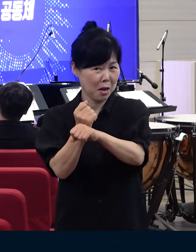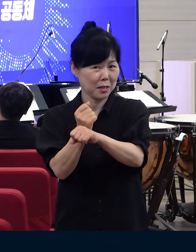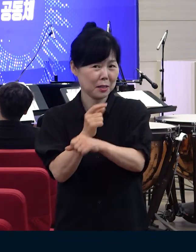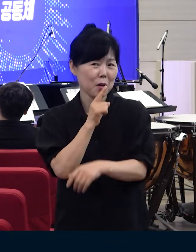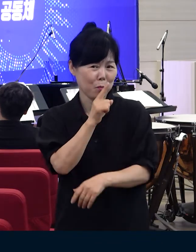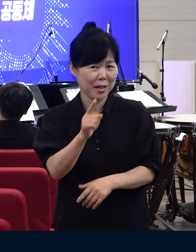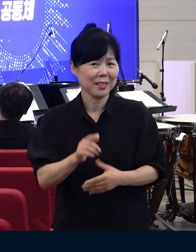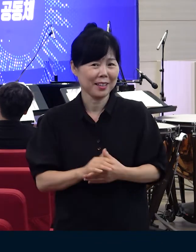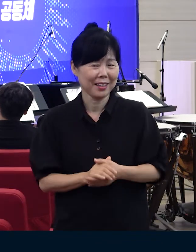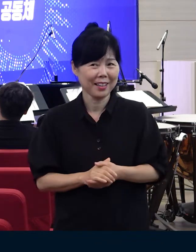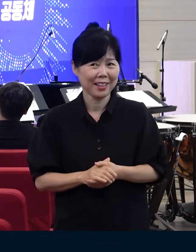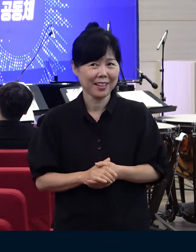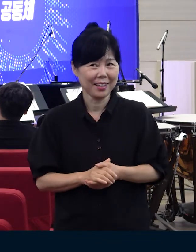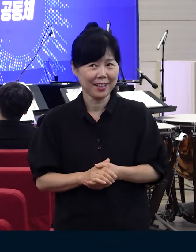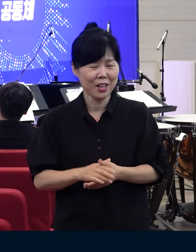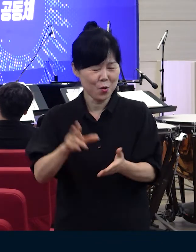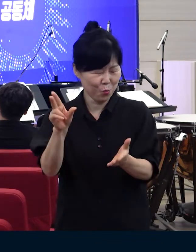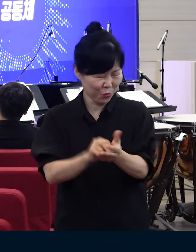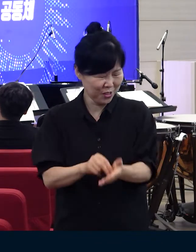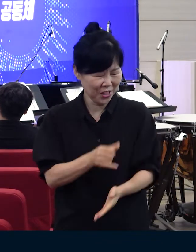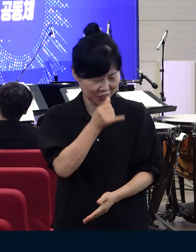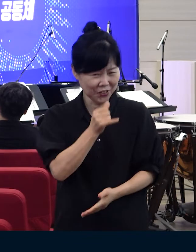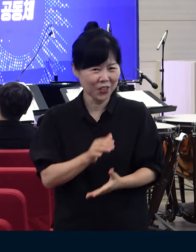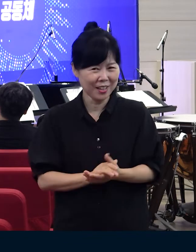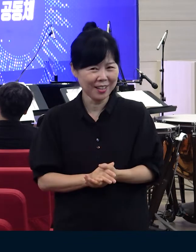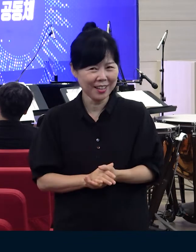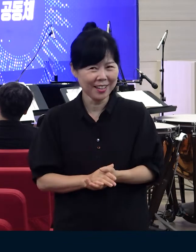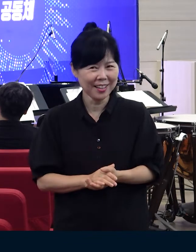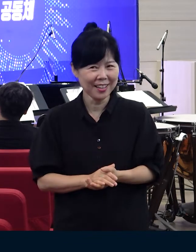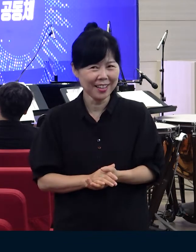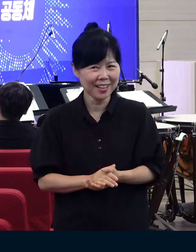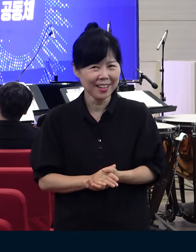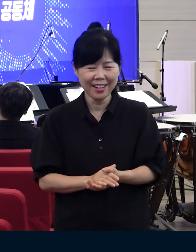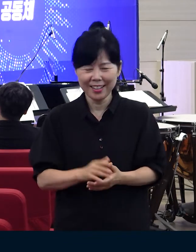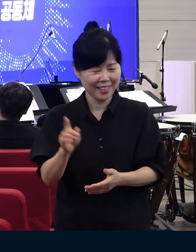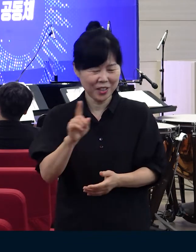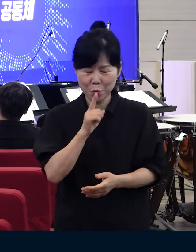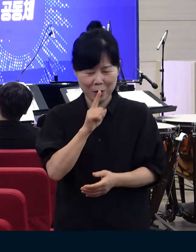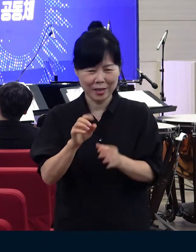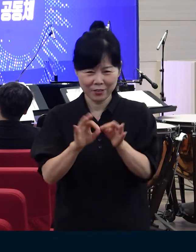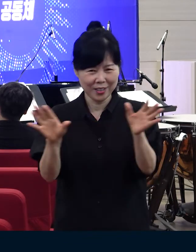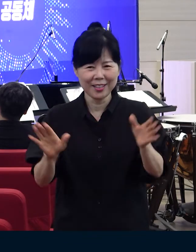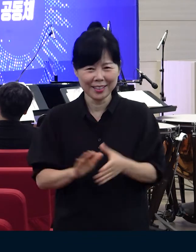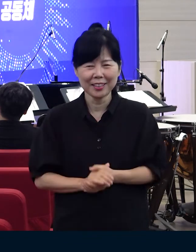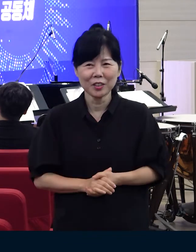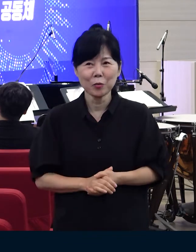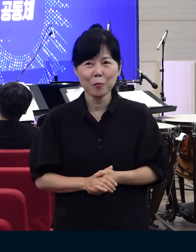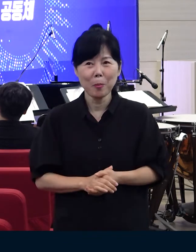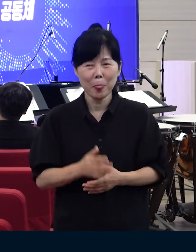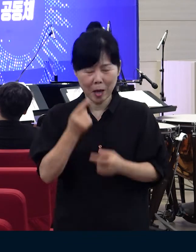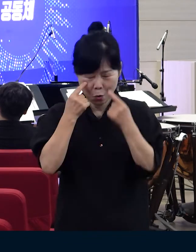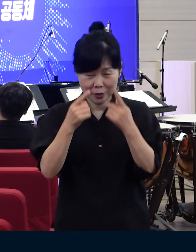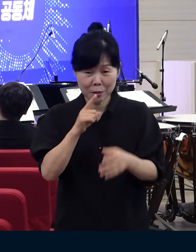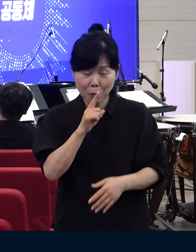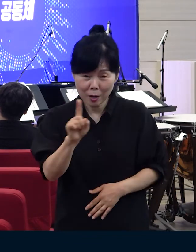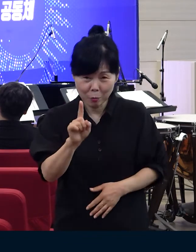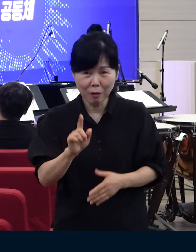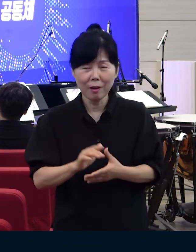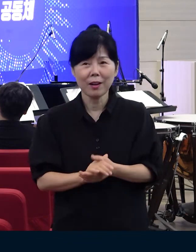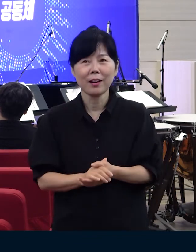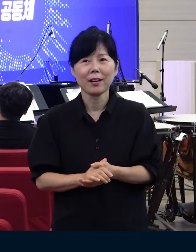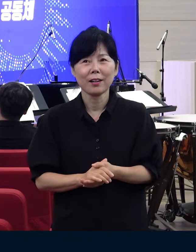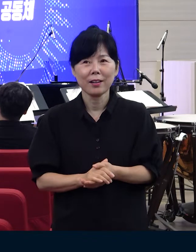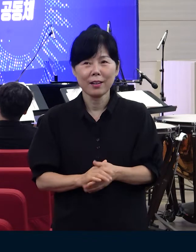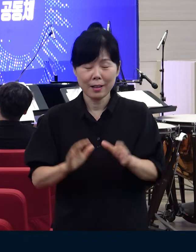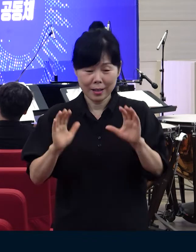이건 정말 문제가 있어요. 이건 정말 객관성을 상실한 겁니다. 여러분, 제가 분명히 말하지만